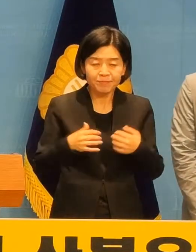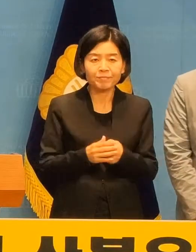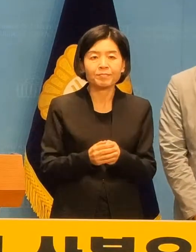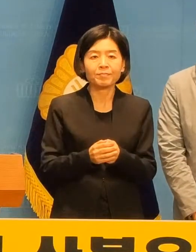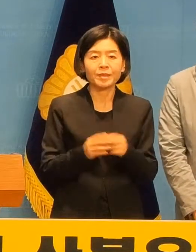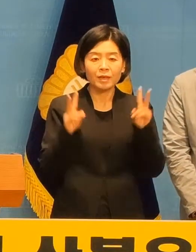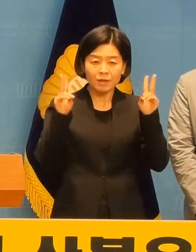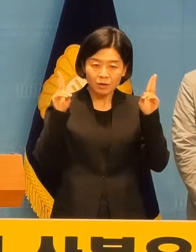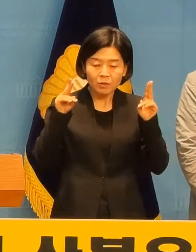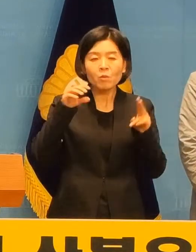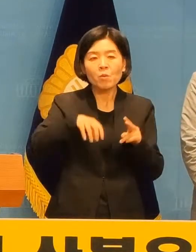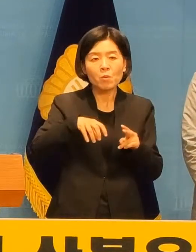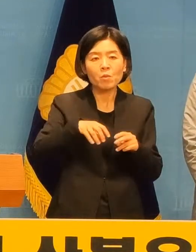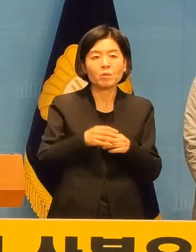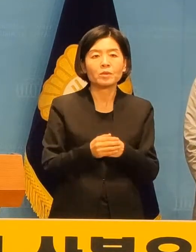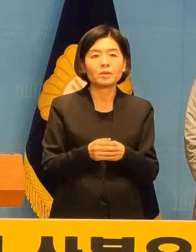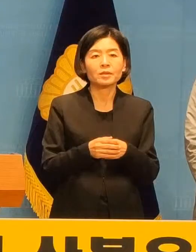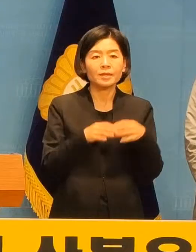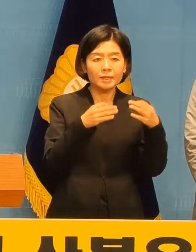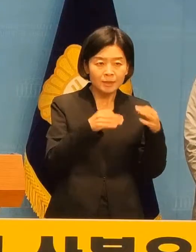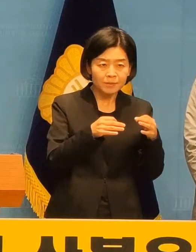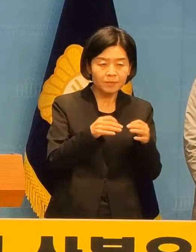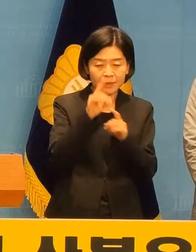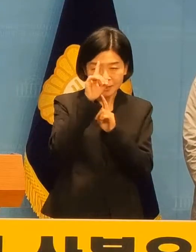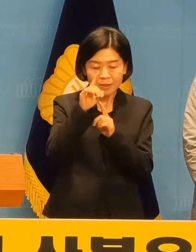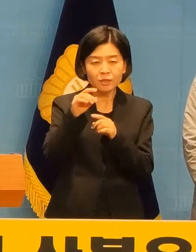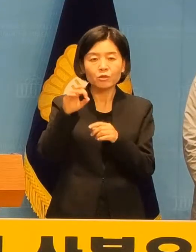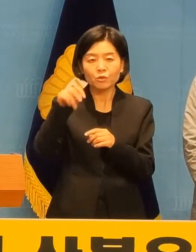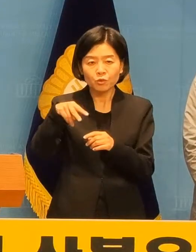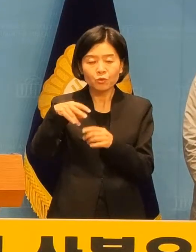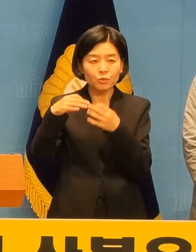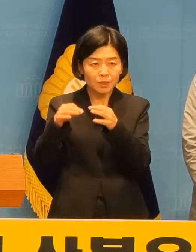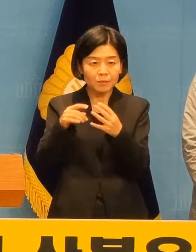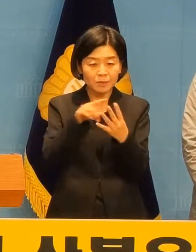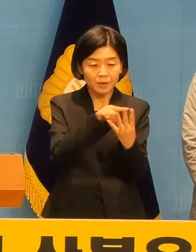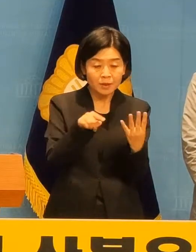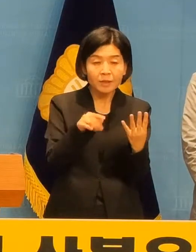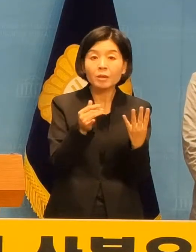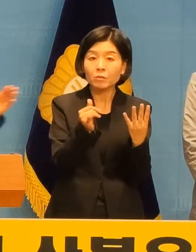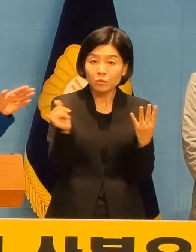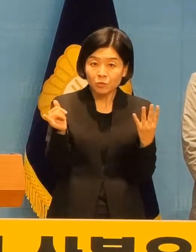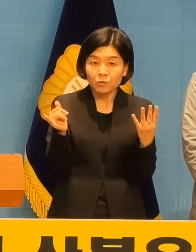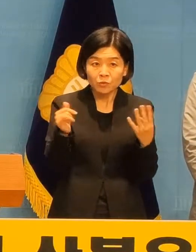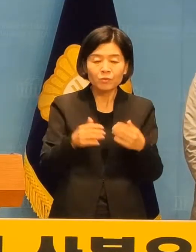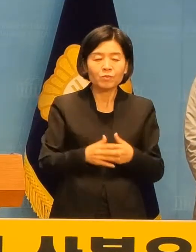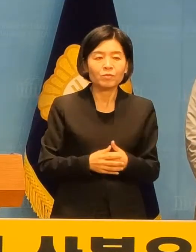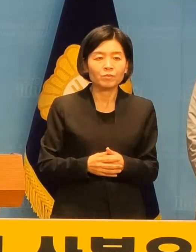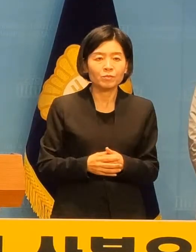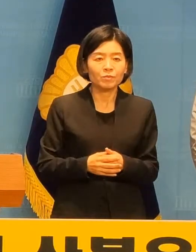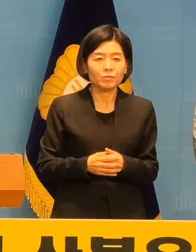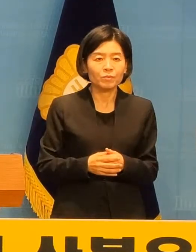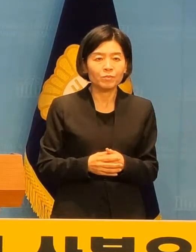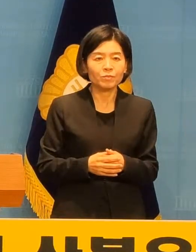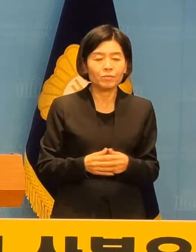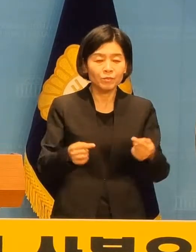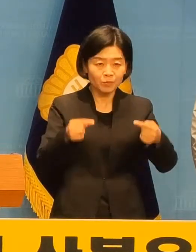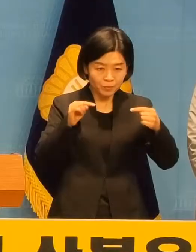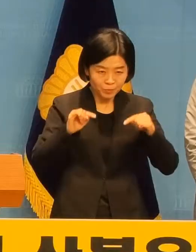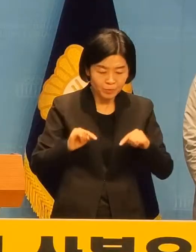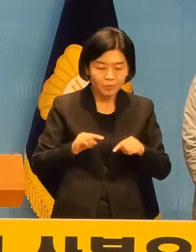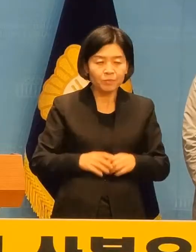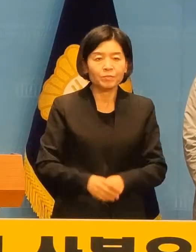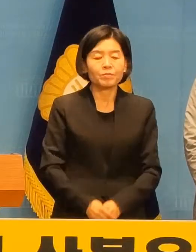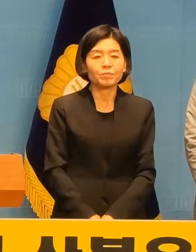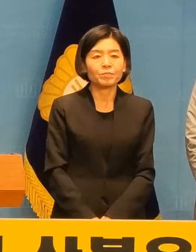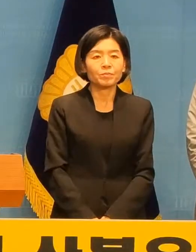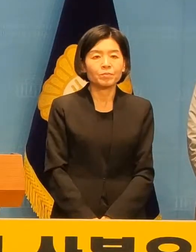영덕에서 김진덕, 이혜경, 유기수, 김대호님 오셨는데 예, 여기 계시네요.